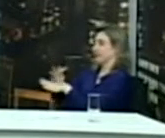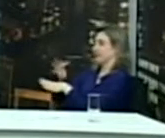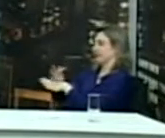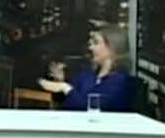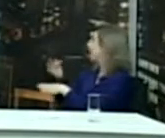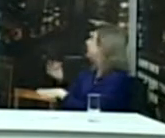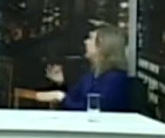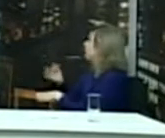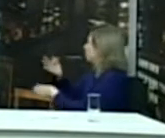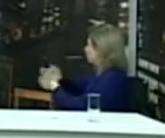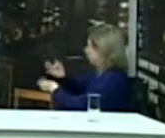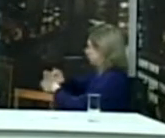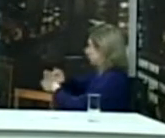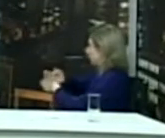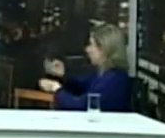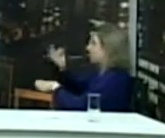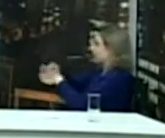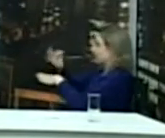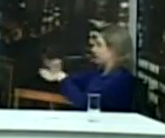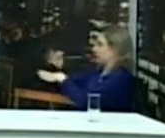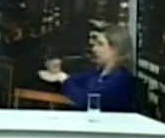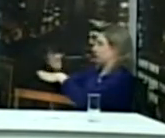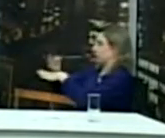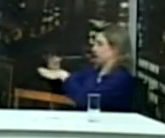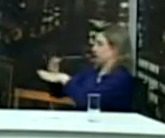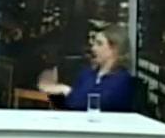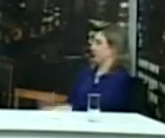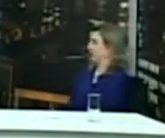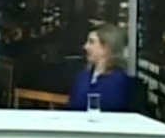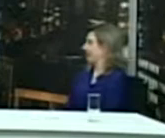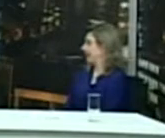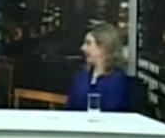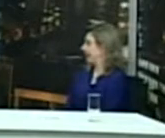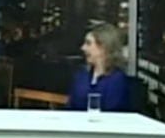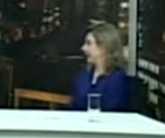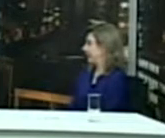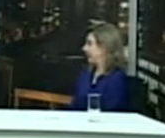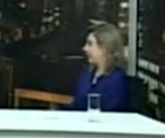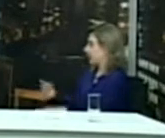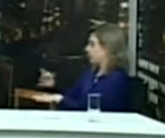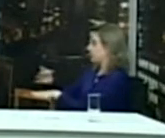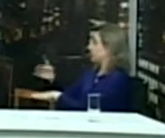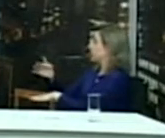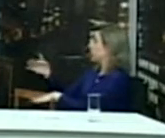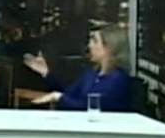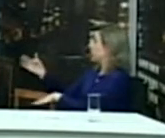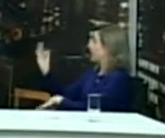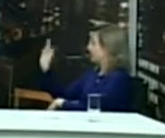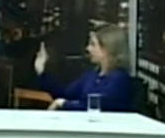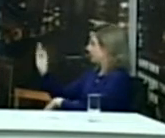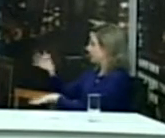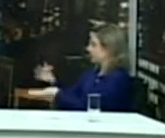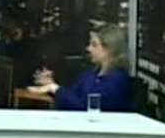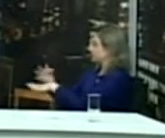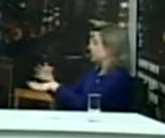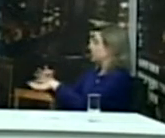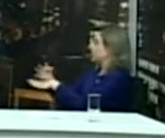que é teimoso? Teimoso é aqui, né? Teimoso. Ah, alemão, teimoso. Como é que é? Teimoso. É a letra T, teimoso.